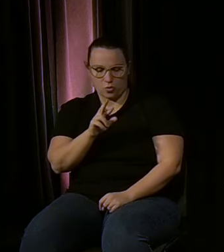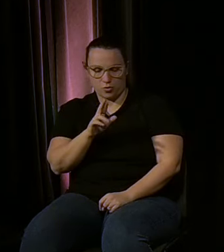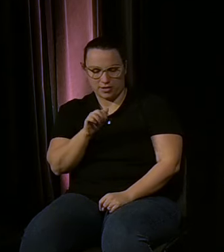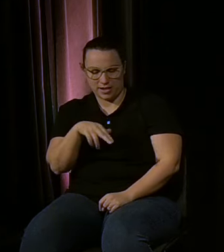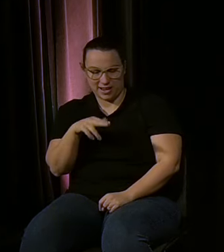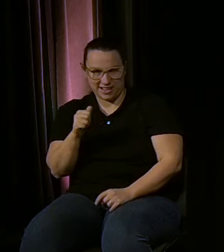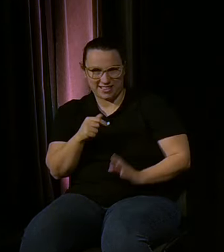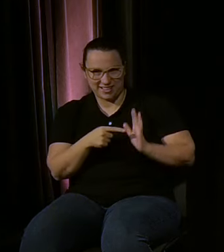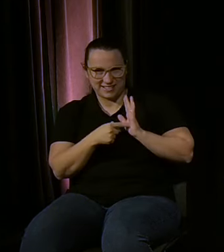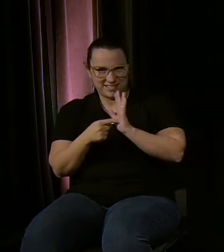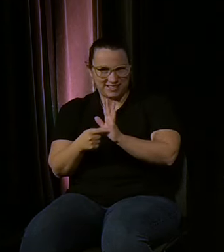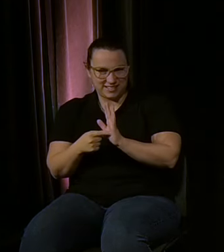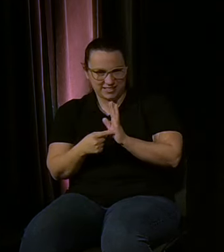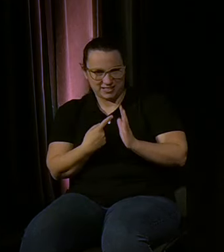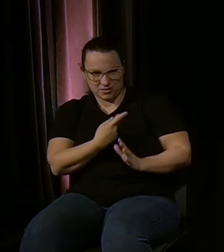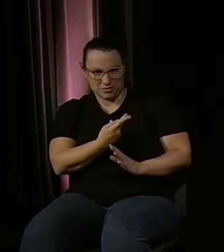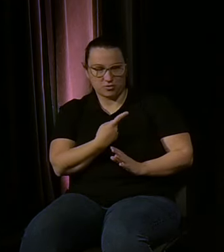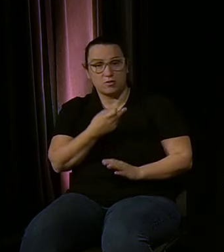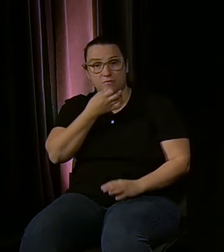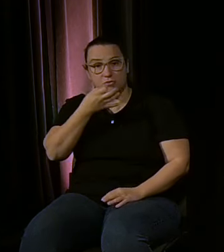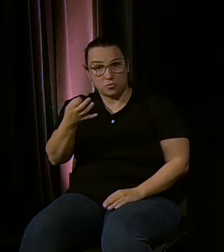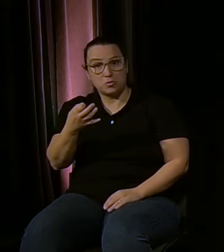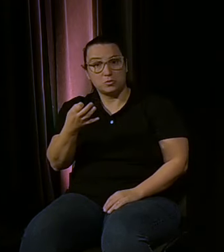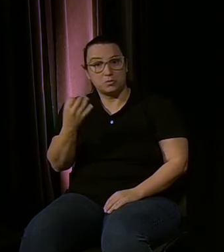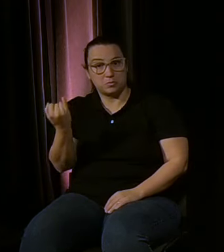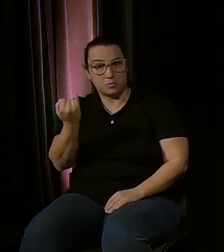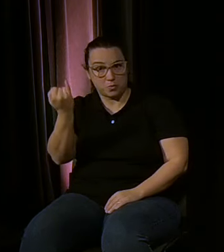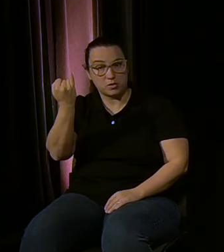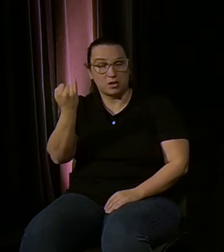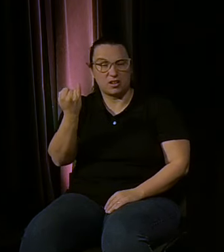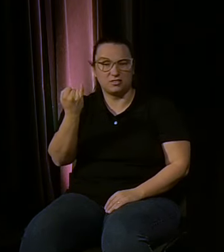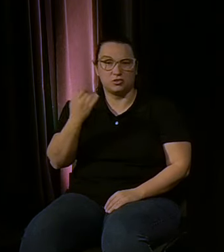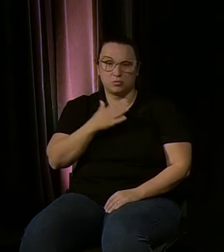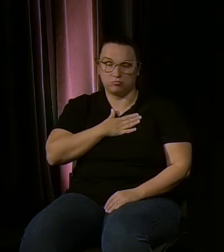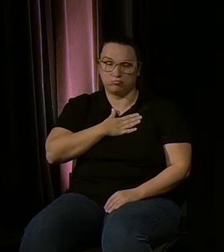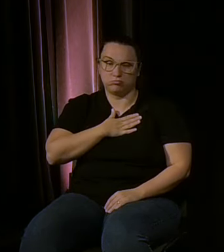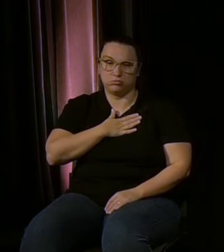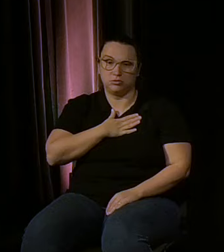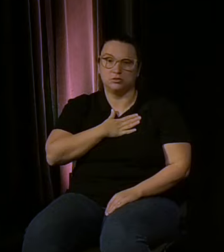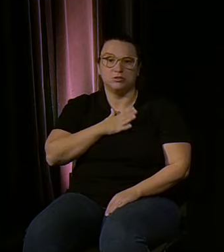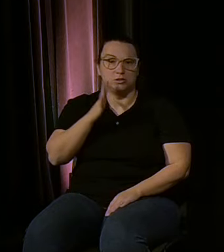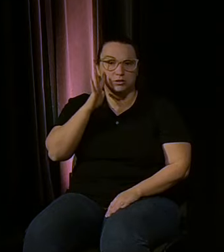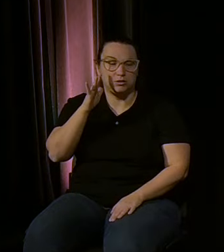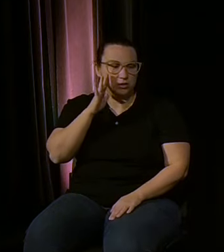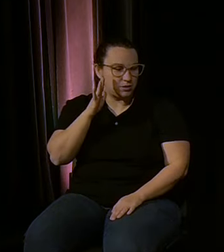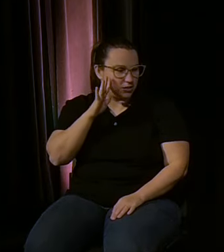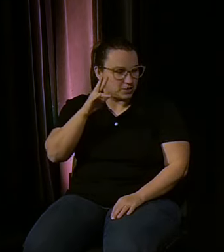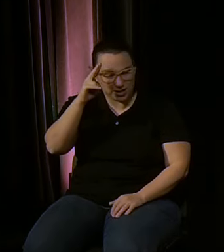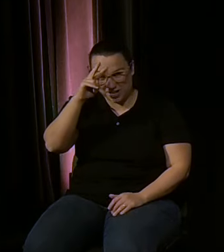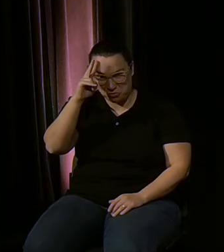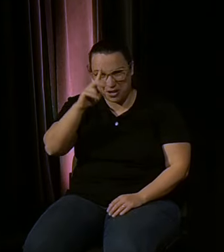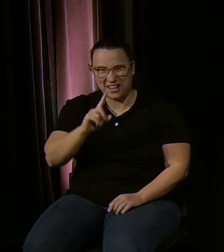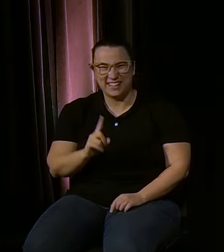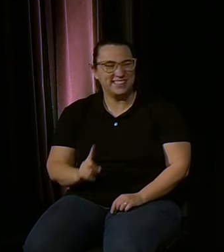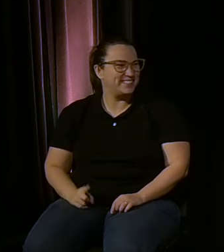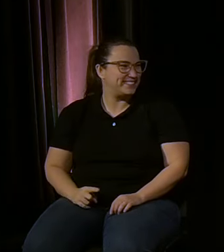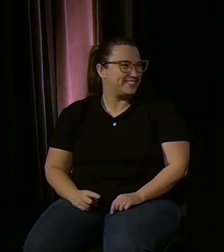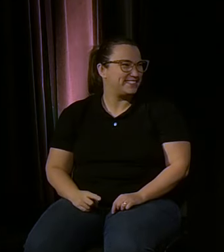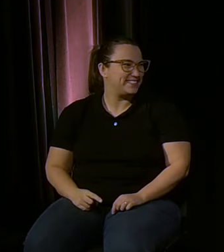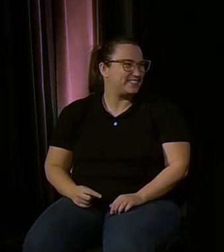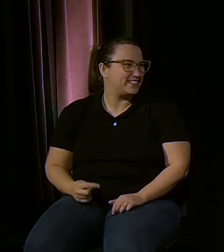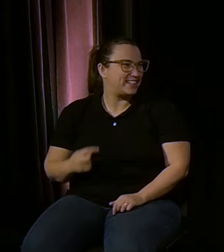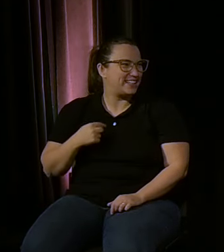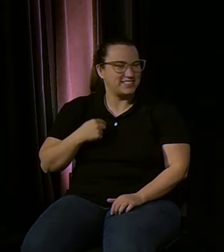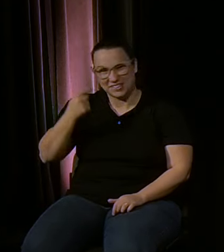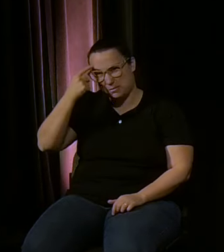em Belo Horizonte, esse ano, e Lorena fez um comentário muito sagaz na época, que ela pensa que eu essa... Não, isso ficou na minha